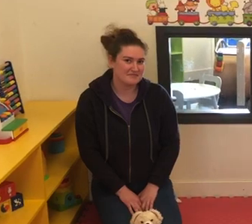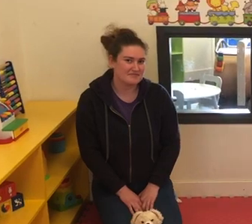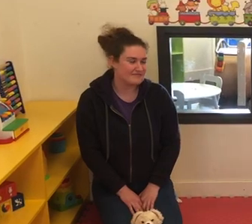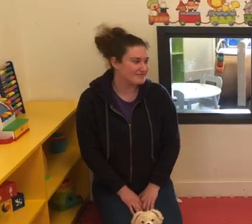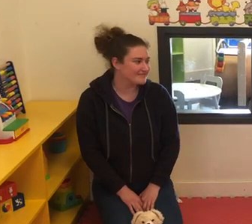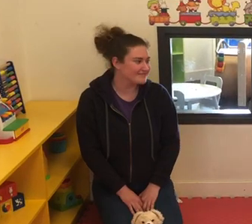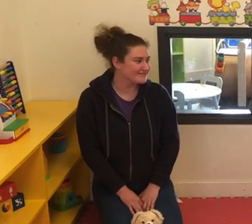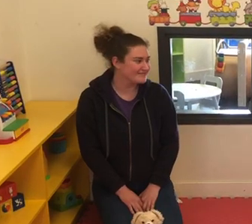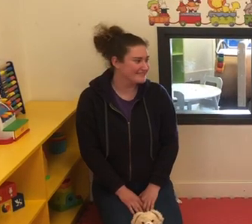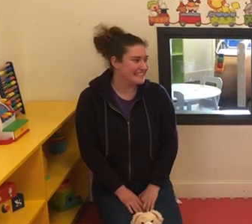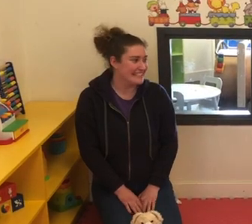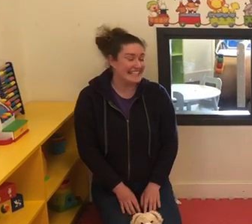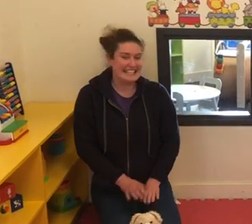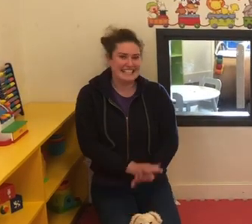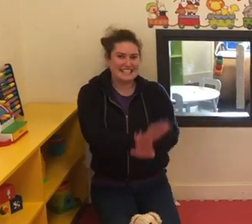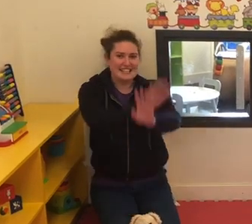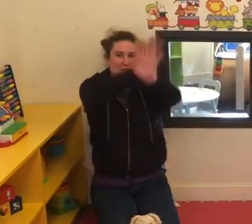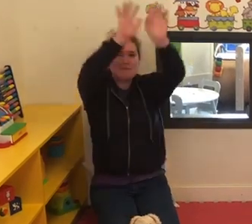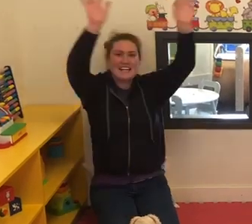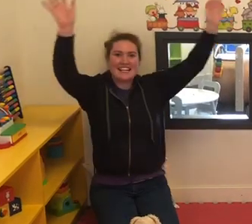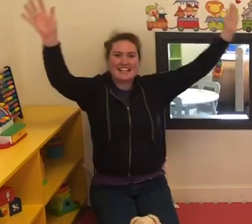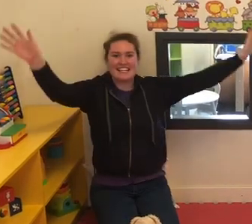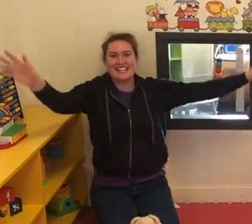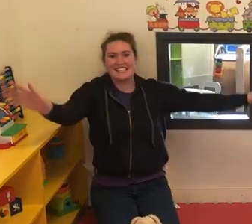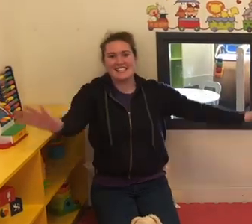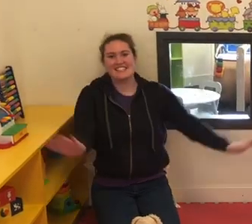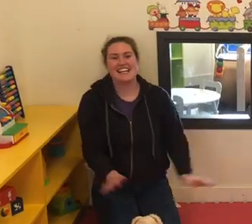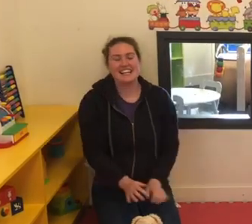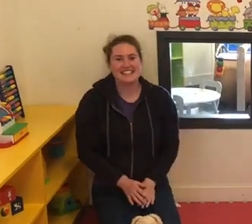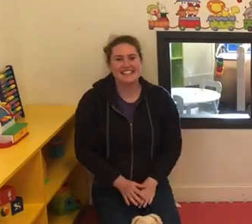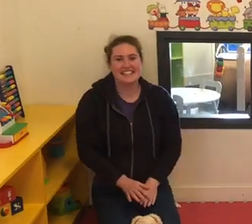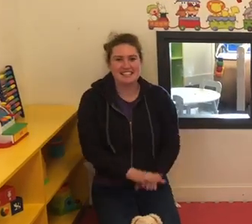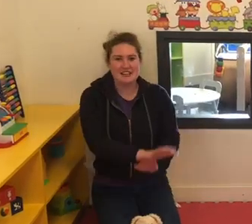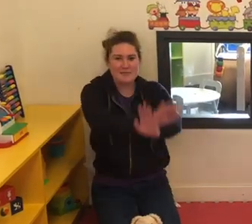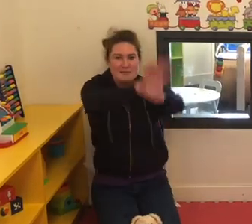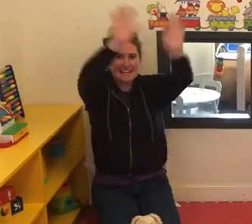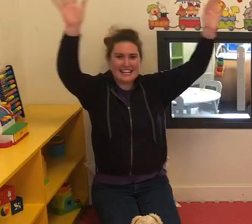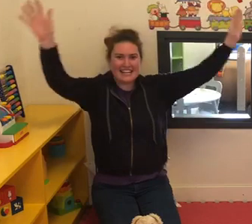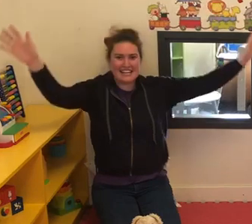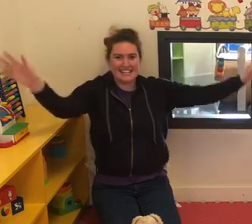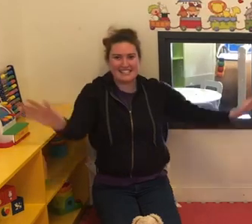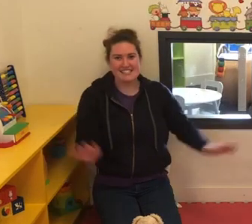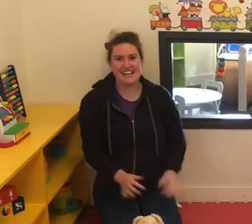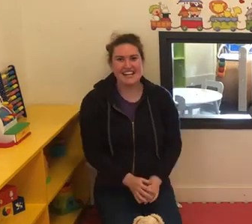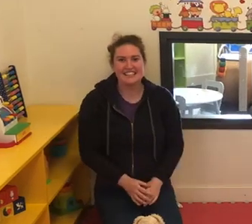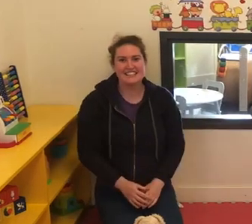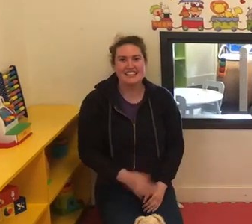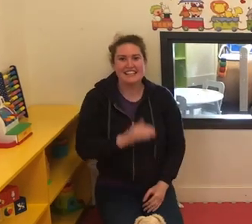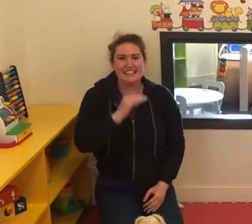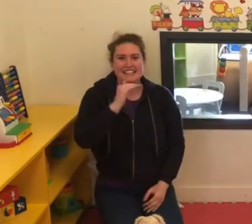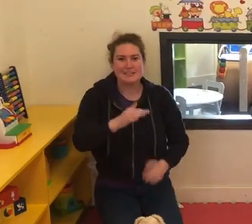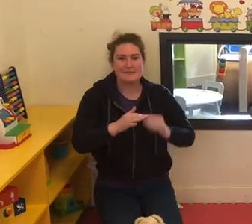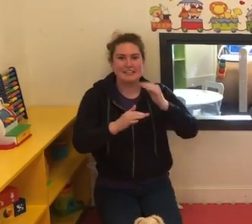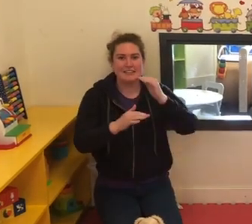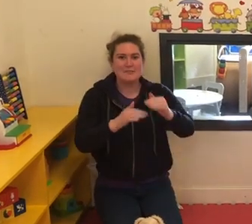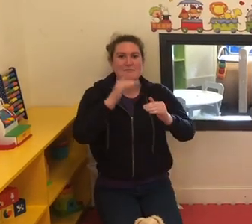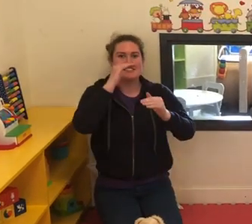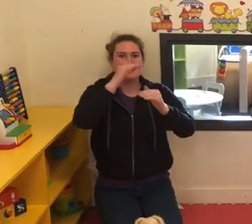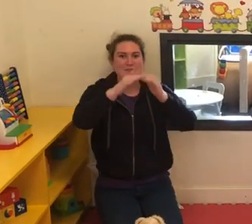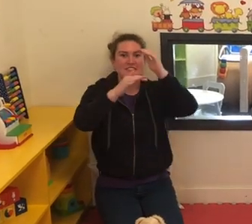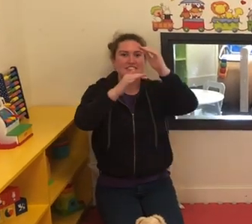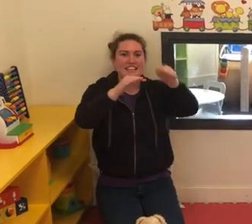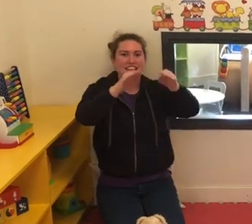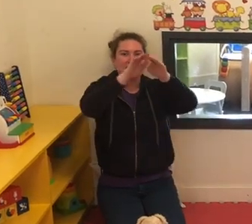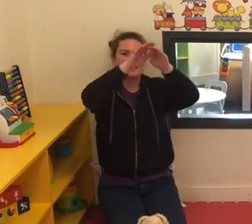oefenen. In de maneschijn, in de maneschijn, klim ik op